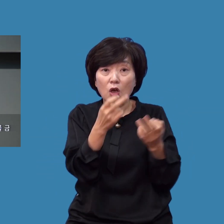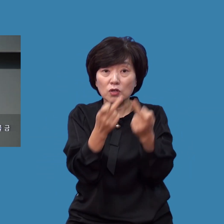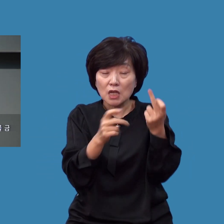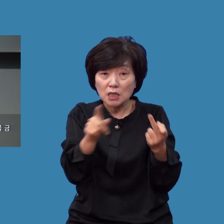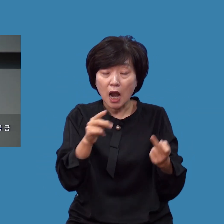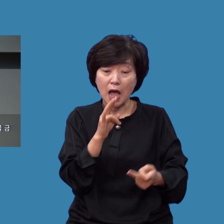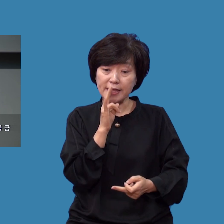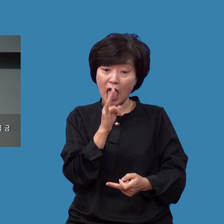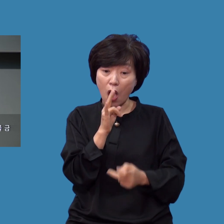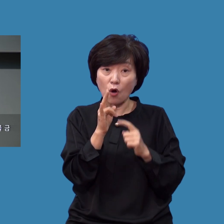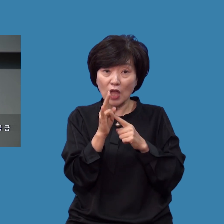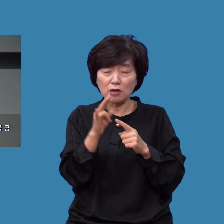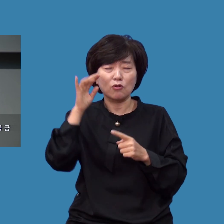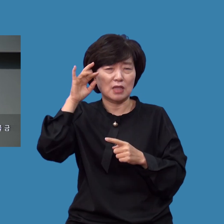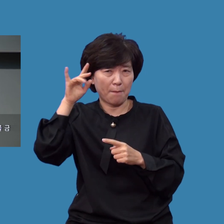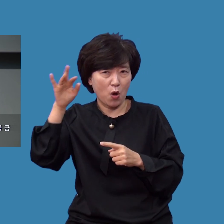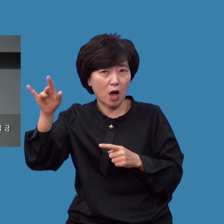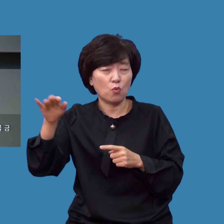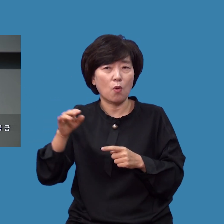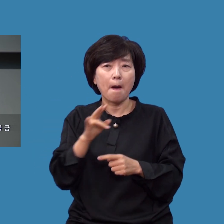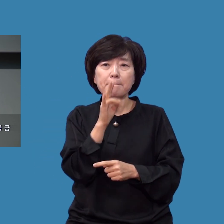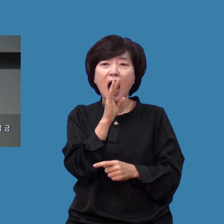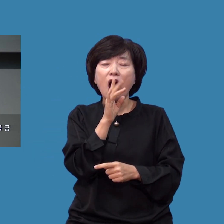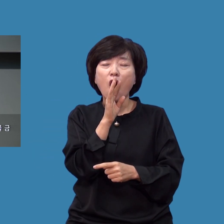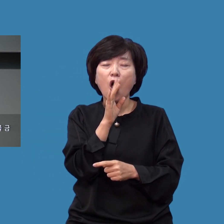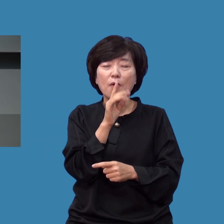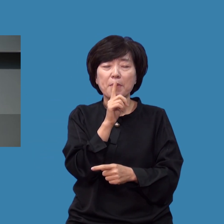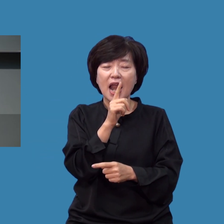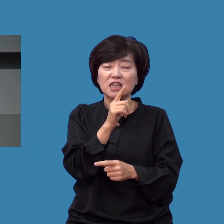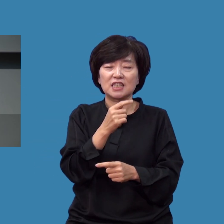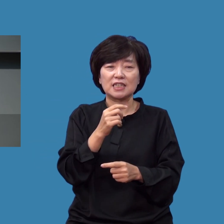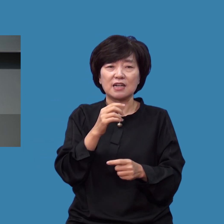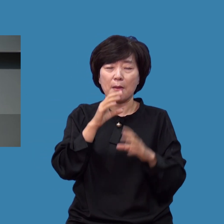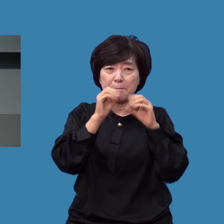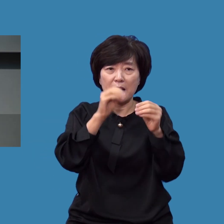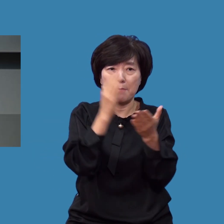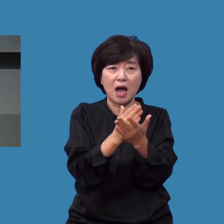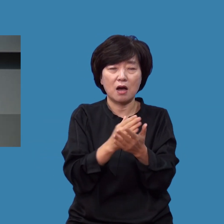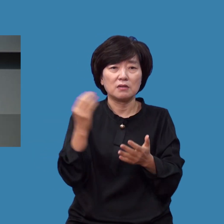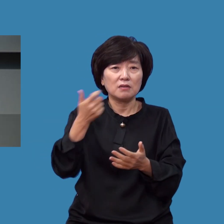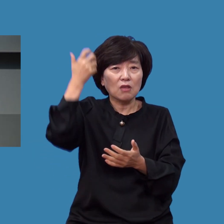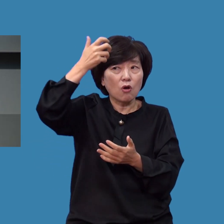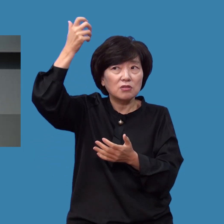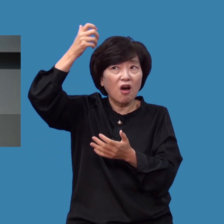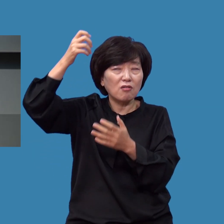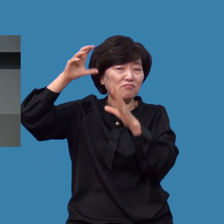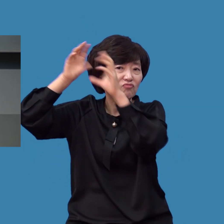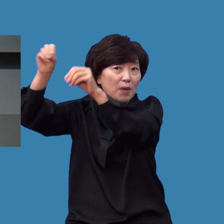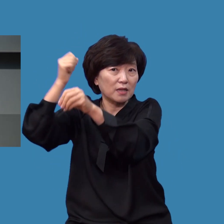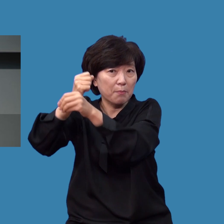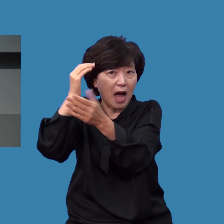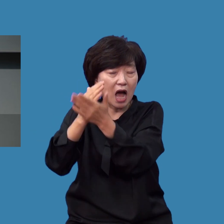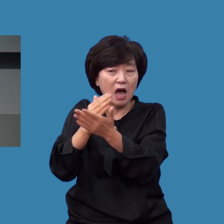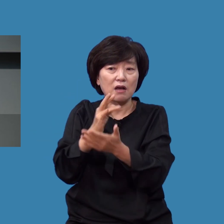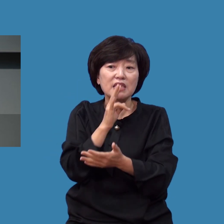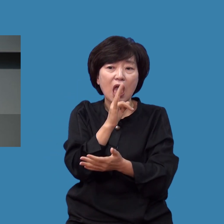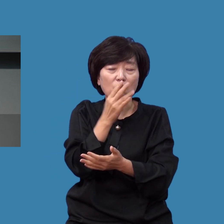형제들아, 예언하기를 사모하며 방언 말하기를 금하지 말라. 성령을 소멸하지 말며 예언을 멸시하지